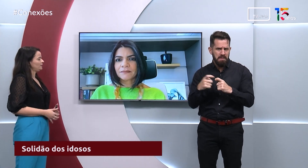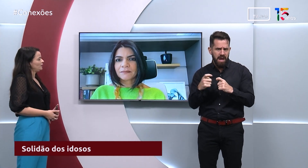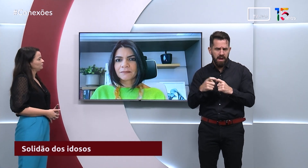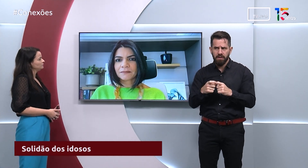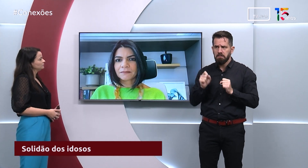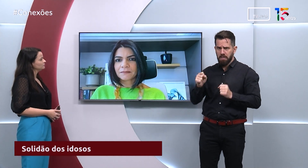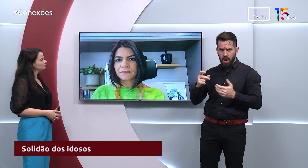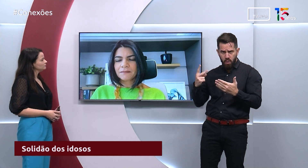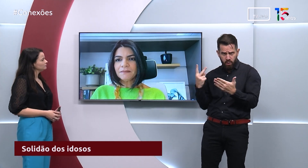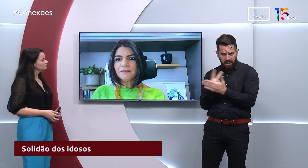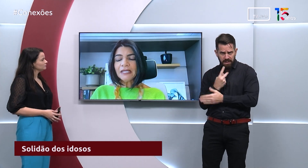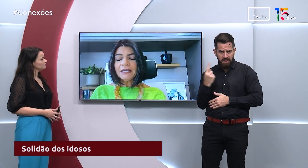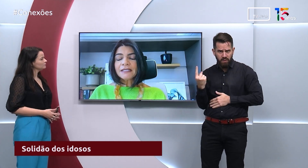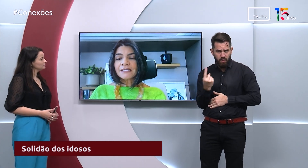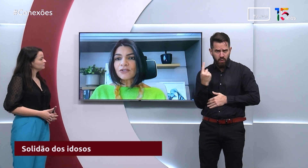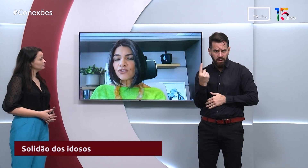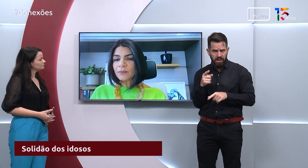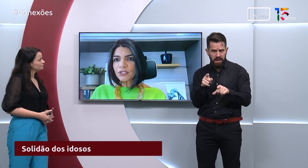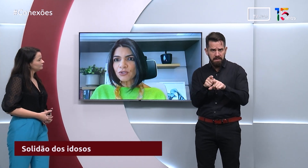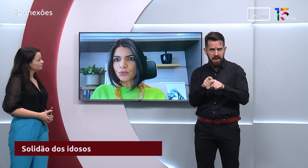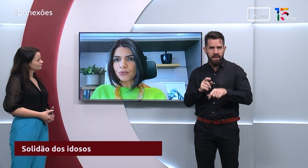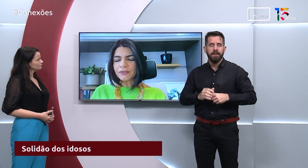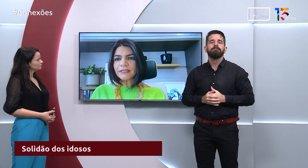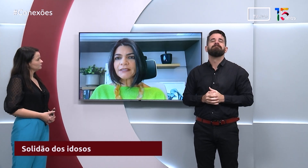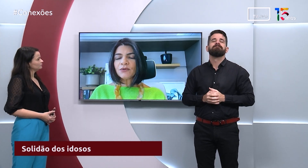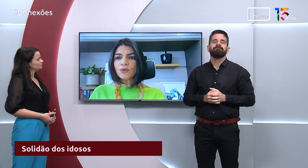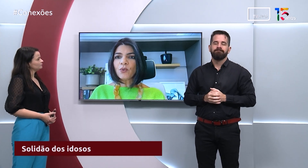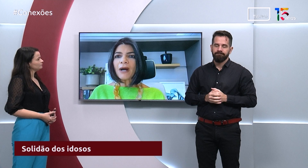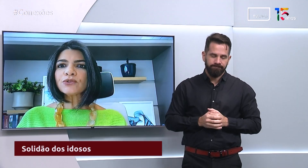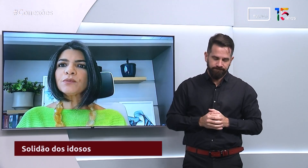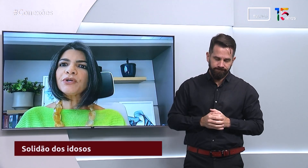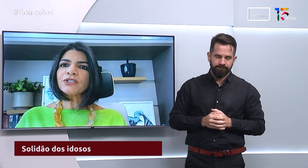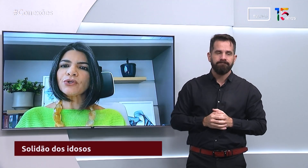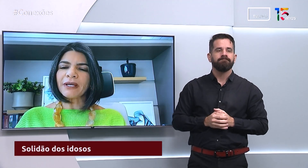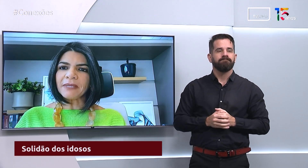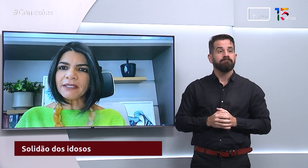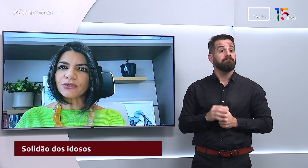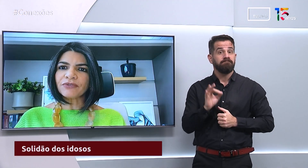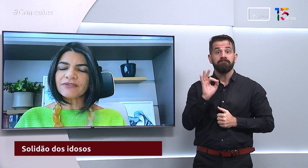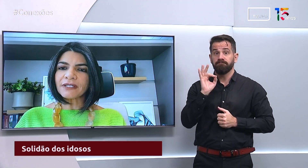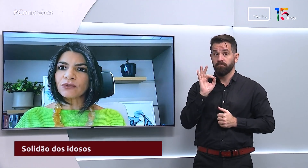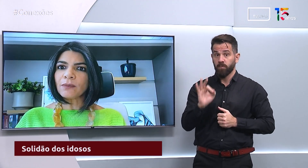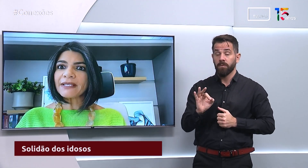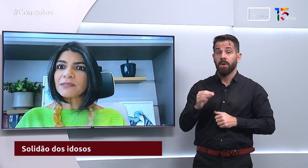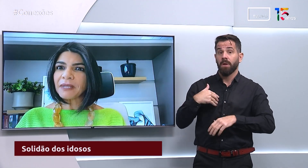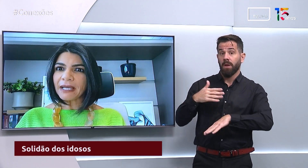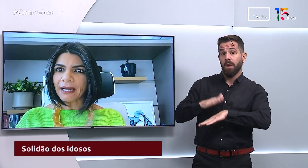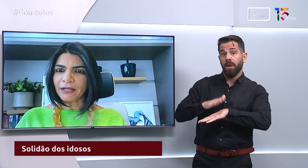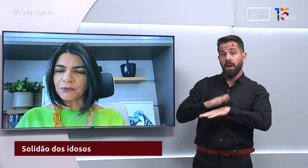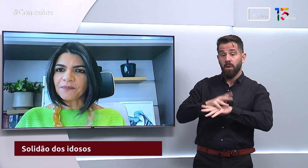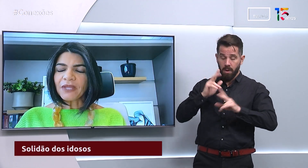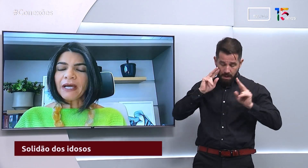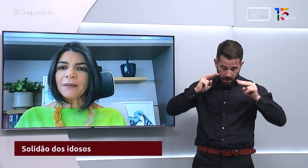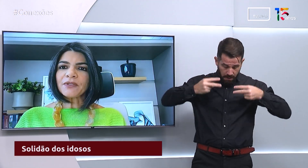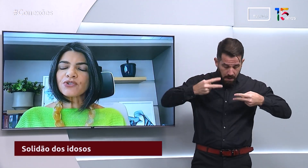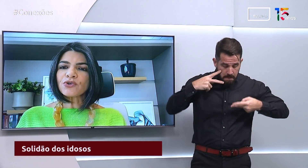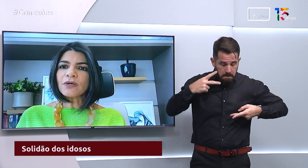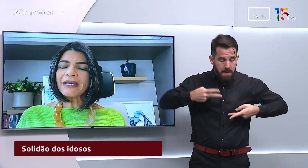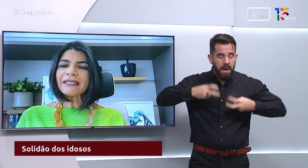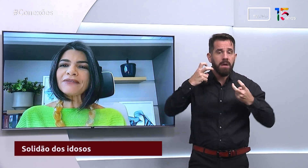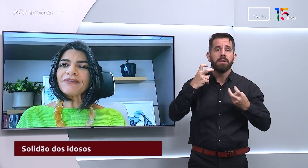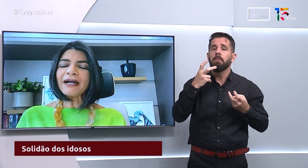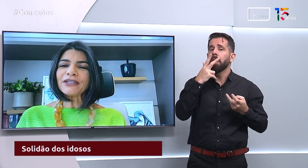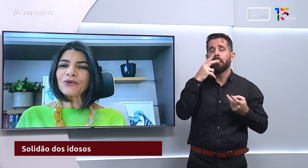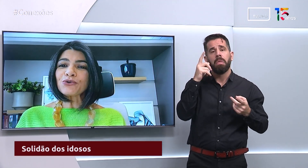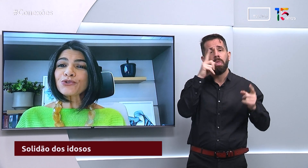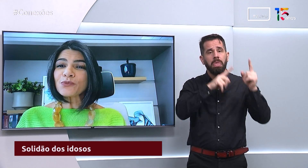pela solidão? Sem sombra de dúvida. Então, o automonitoramento vai ficando mais precário. A pessoa,